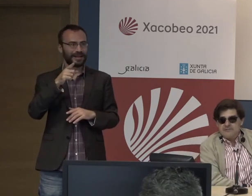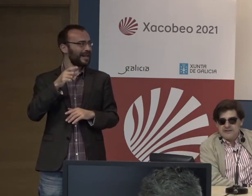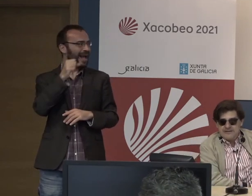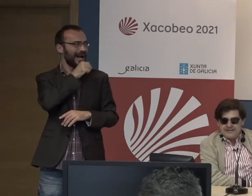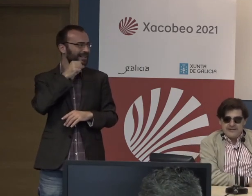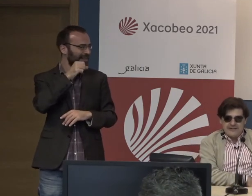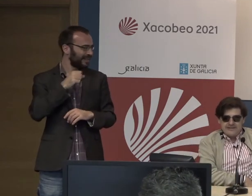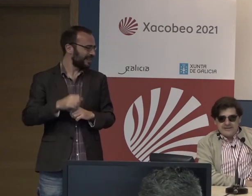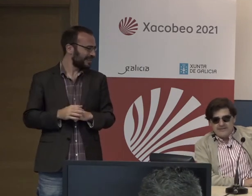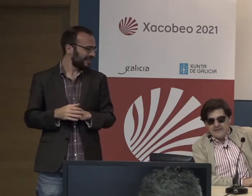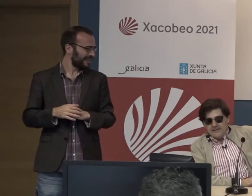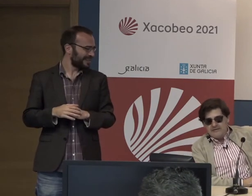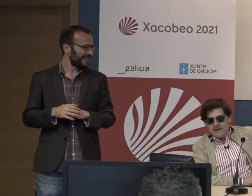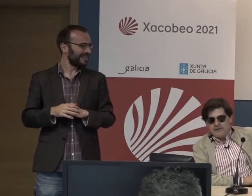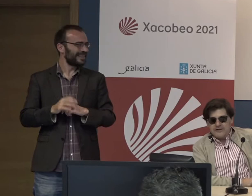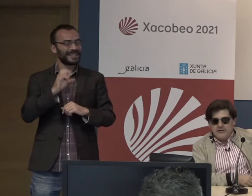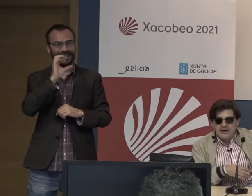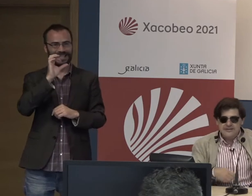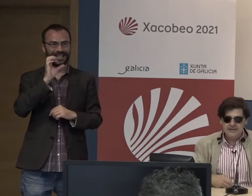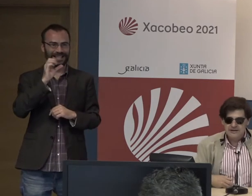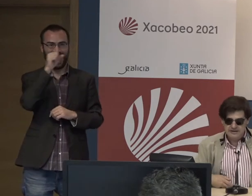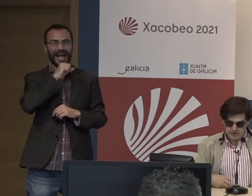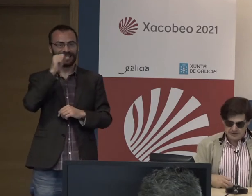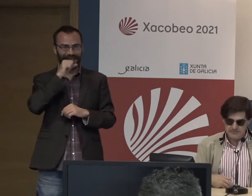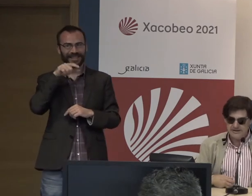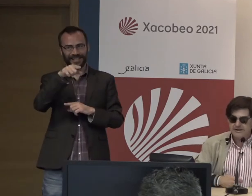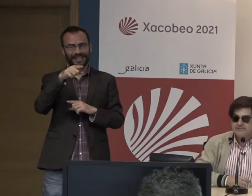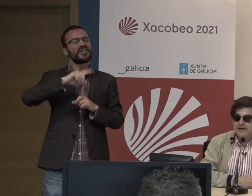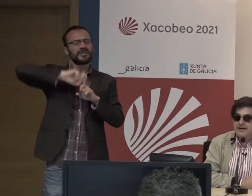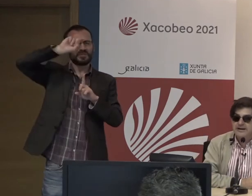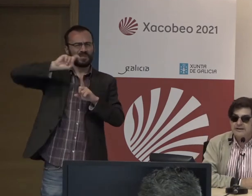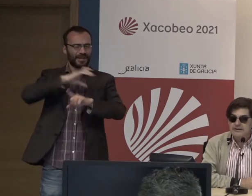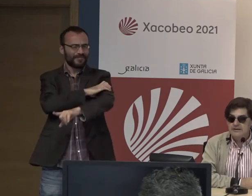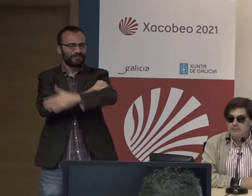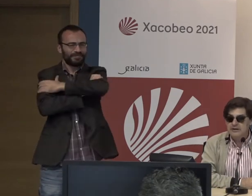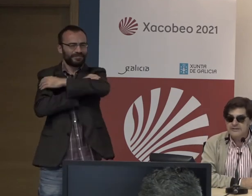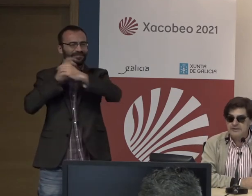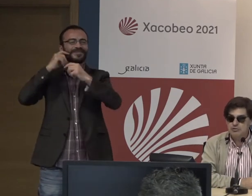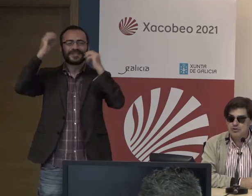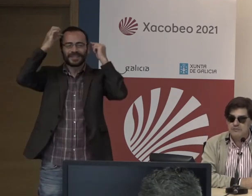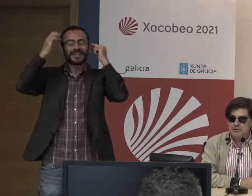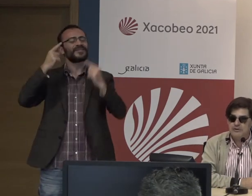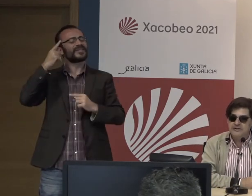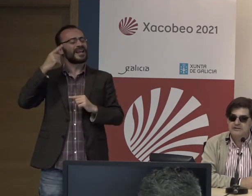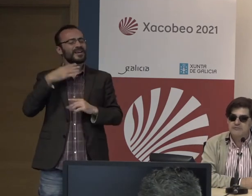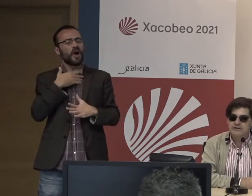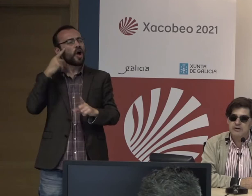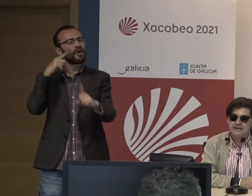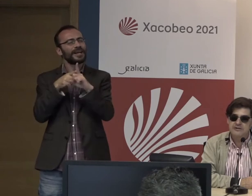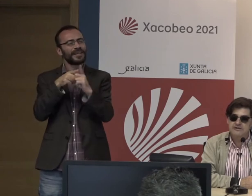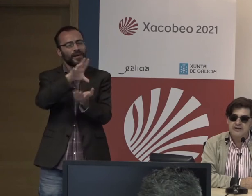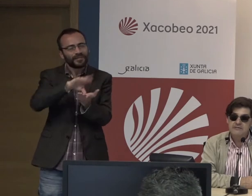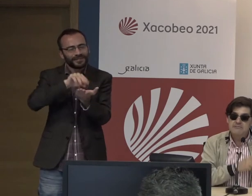le van a poner en esta lista. Le van a poner todas las medidas para que puedan saber sus emociones